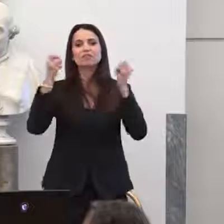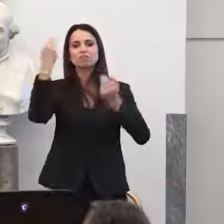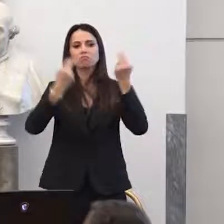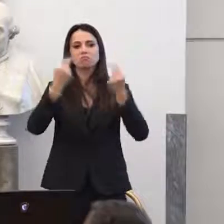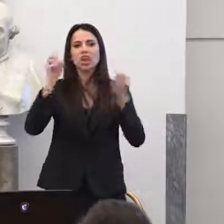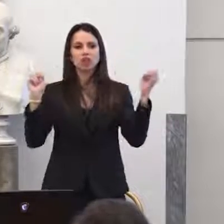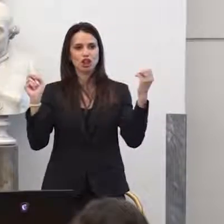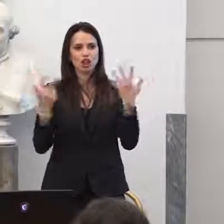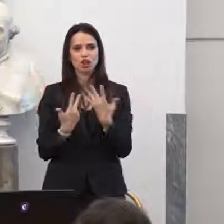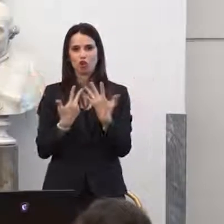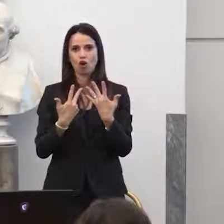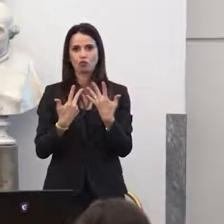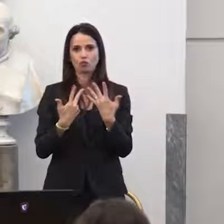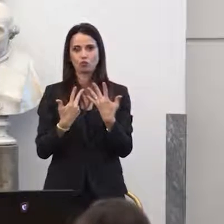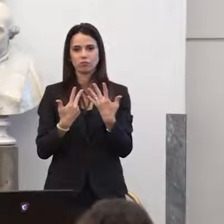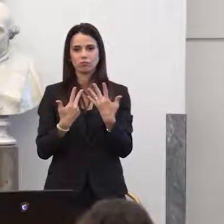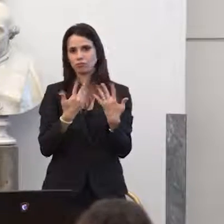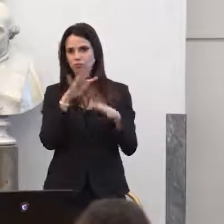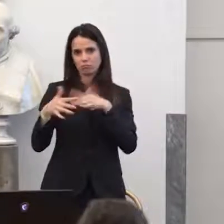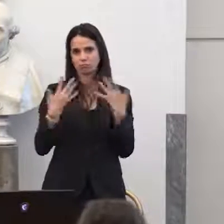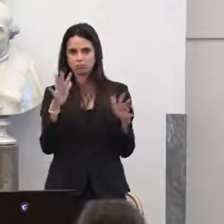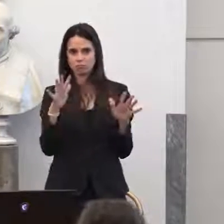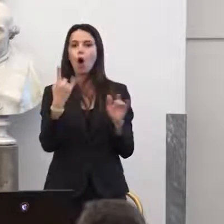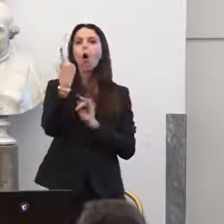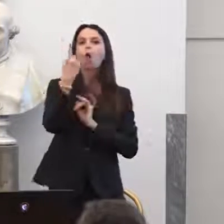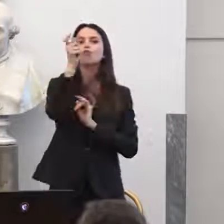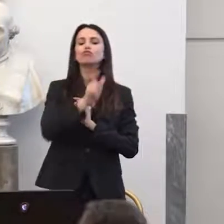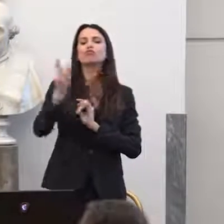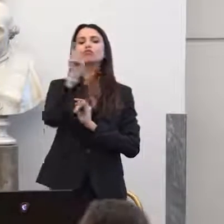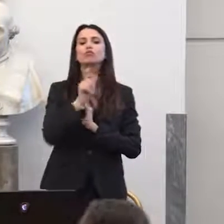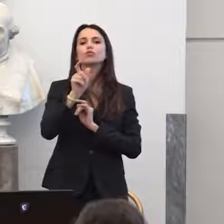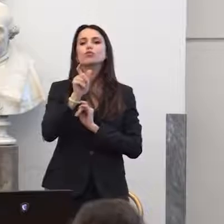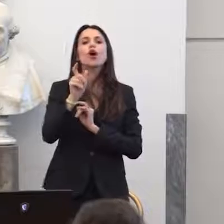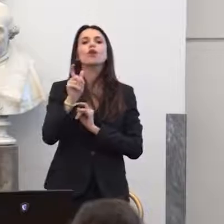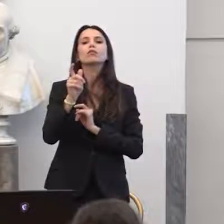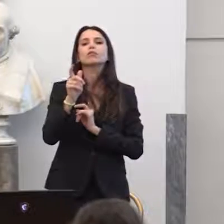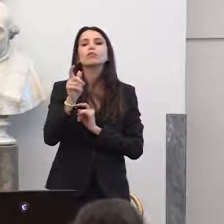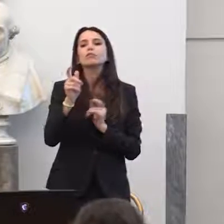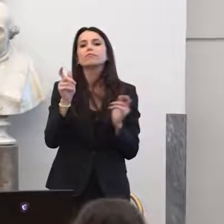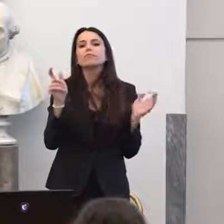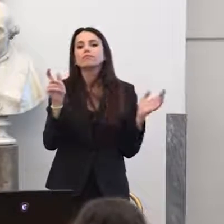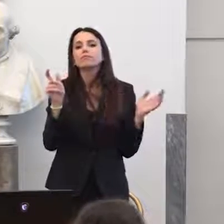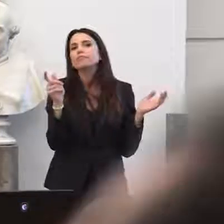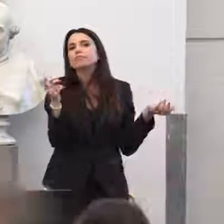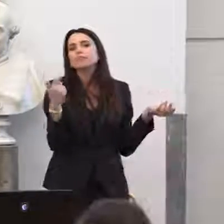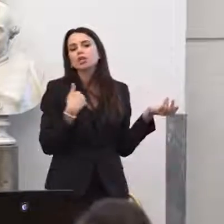Un giorno, come Gesù, come buon Dio fece, ci riposiamo. Peccato che il paziente in ospedale non si riposa mai, mai.